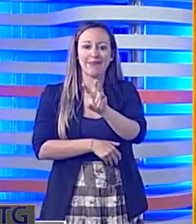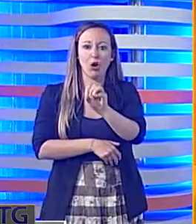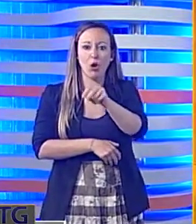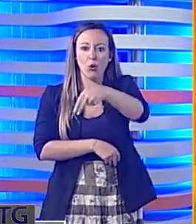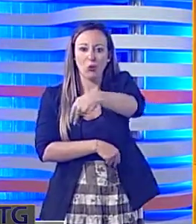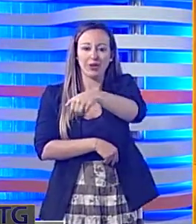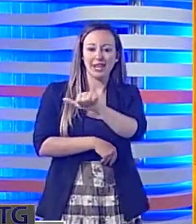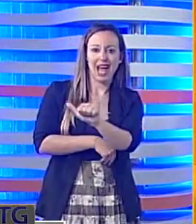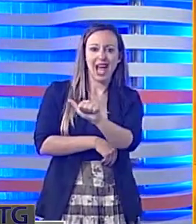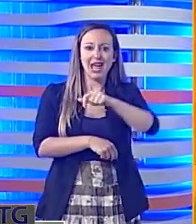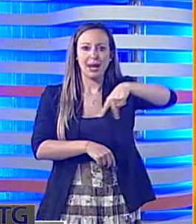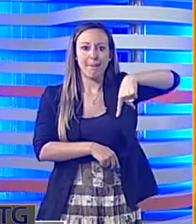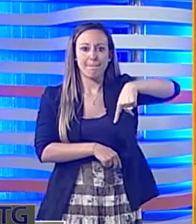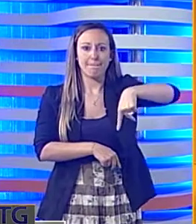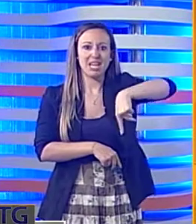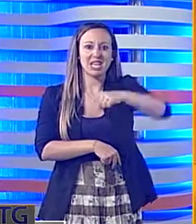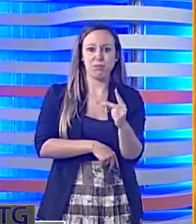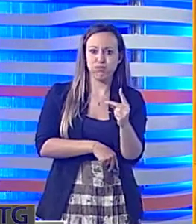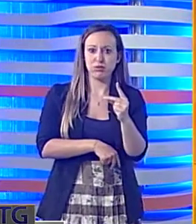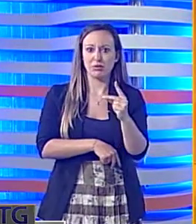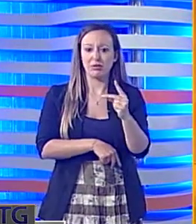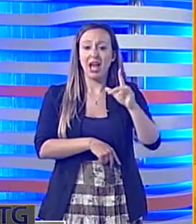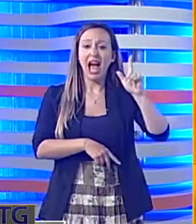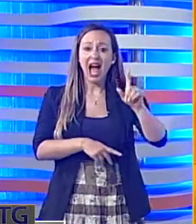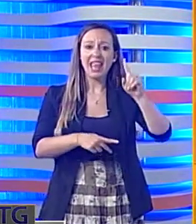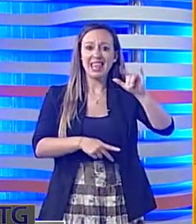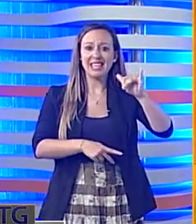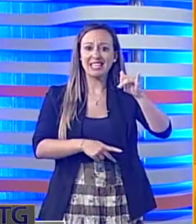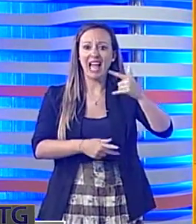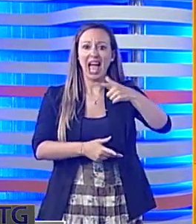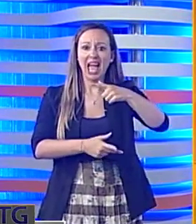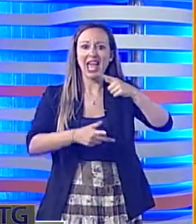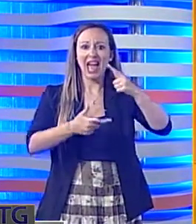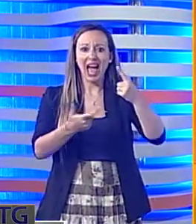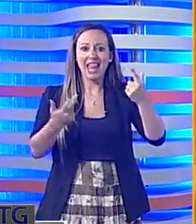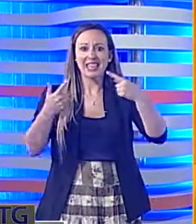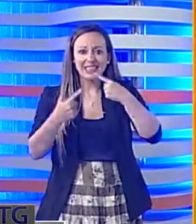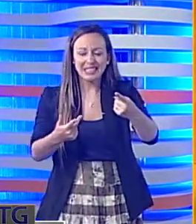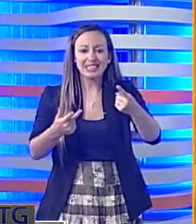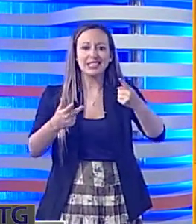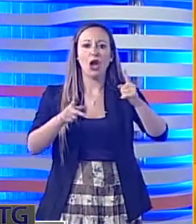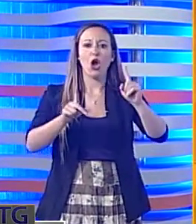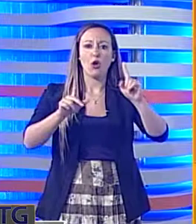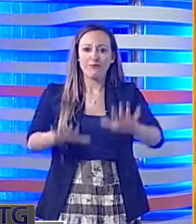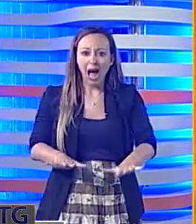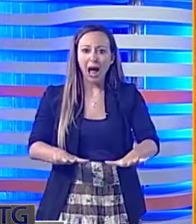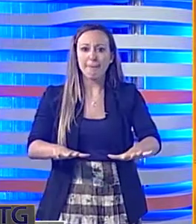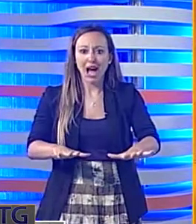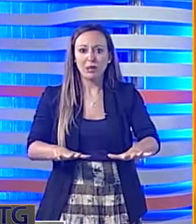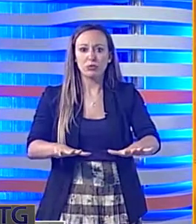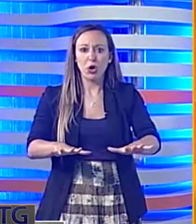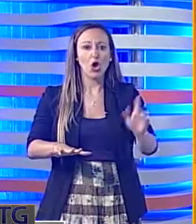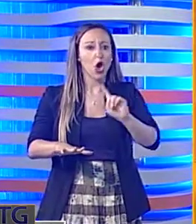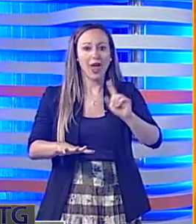al ballottaggio, ovvero Piero Savona del Partito Democratico, ha dovuto attendere al